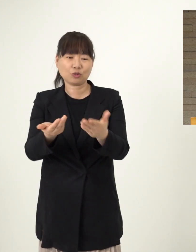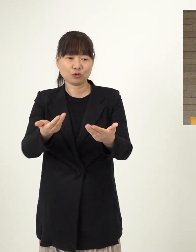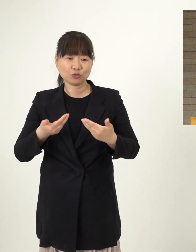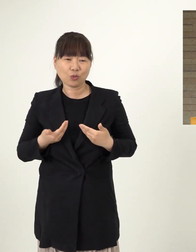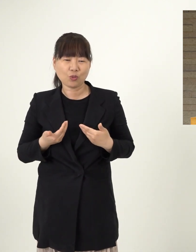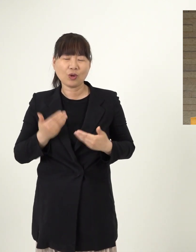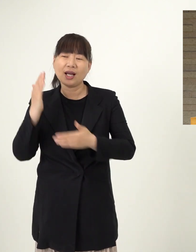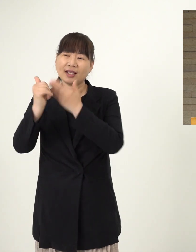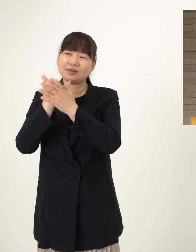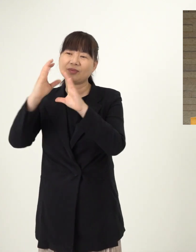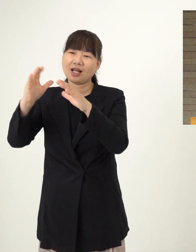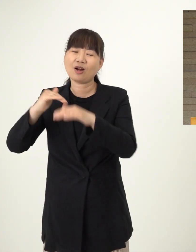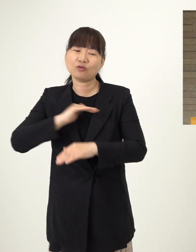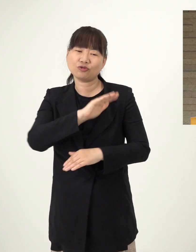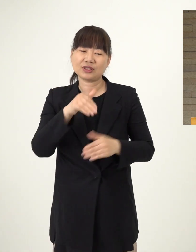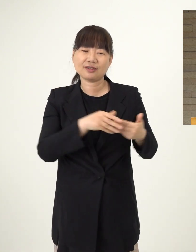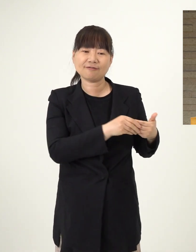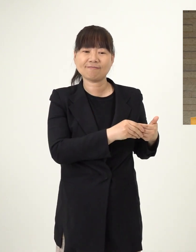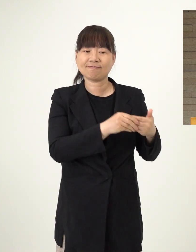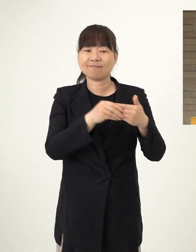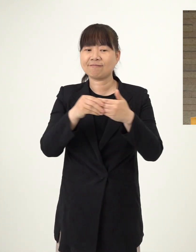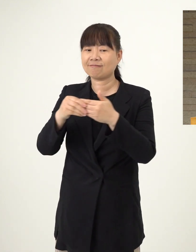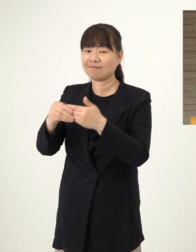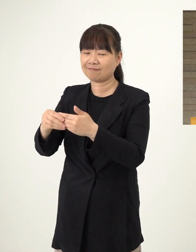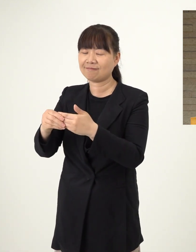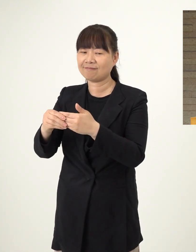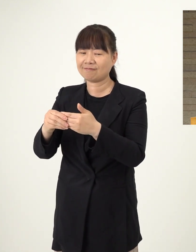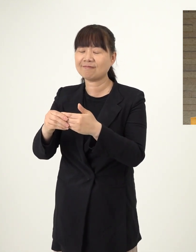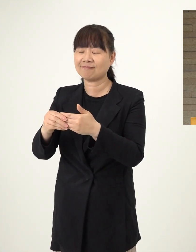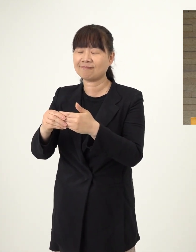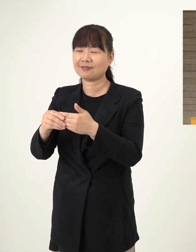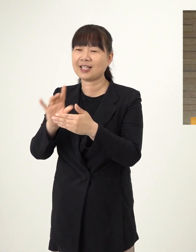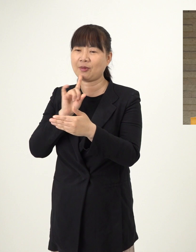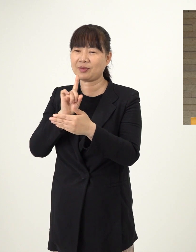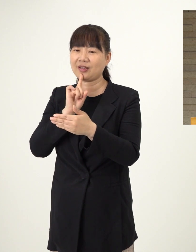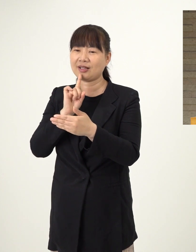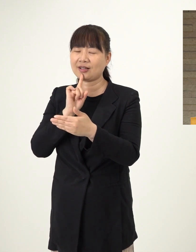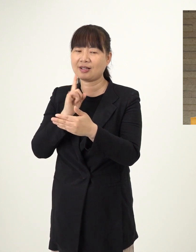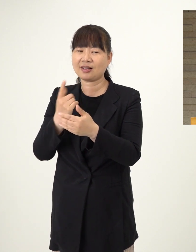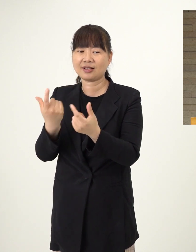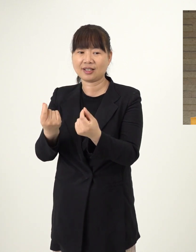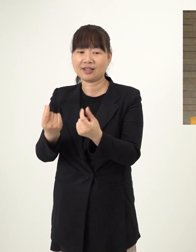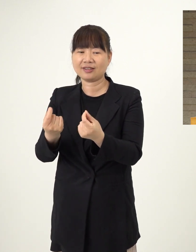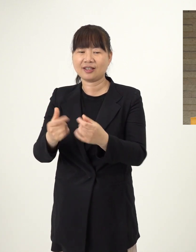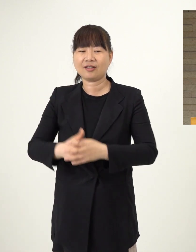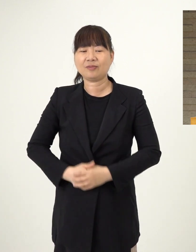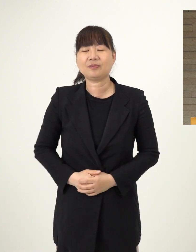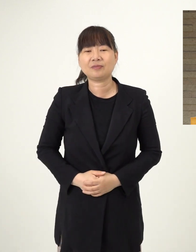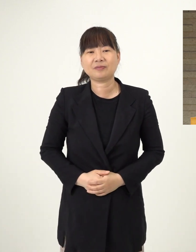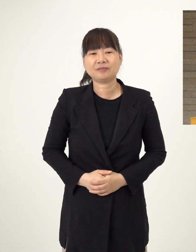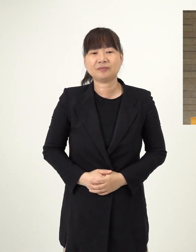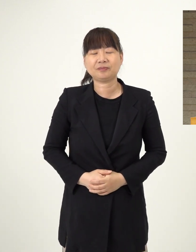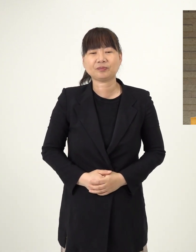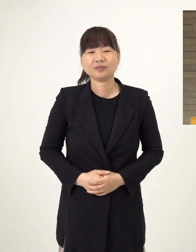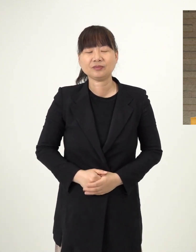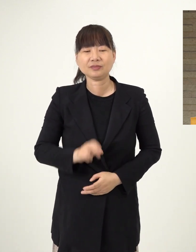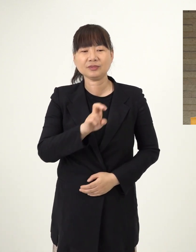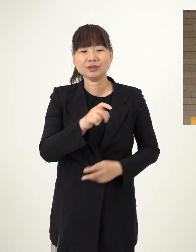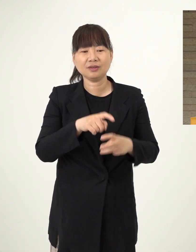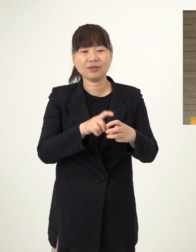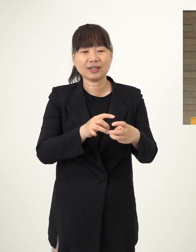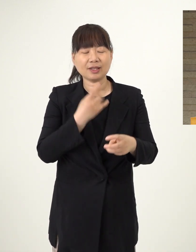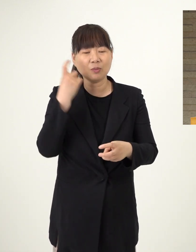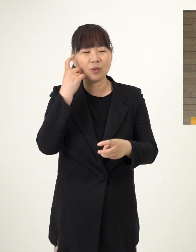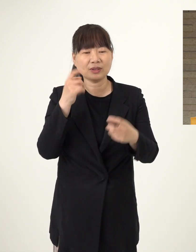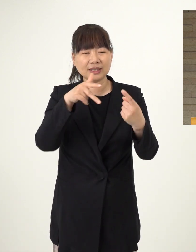그 나라까지 어떻게 하시겠다는 얘기예요? 이끌어 가시겠다는 얘기예요. 끌고 가시겠다는 얘기예요. 그래서 마태복음 1장에